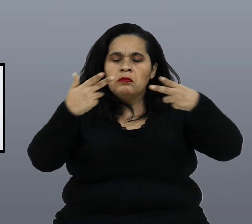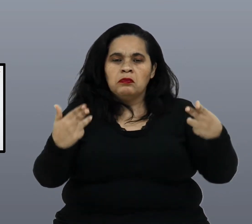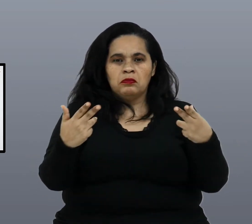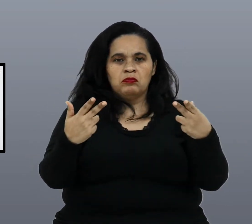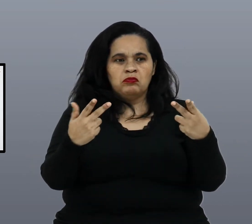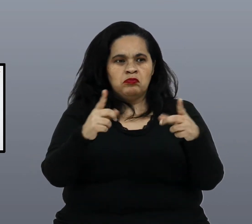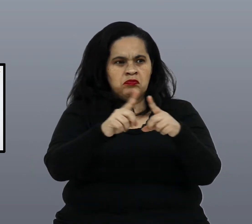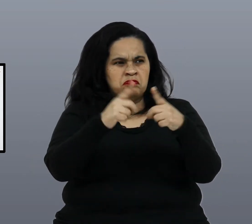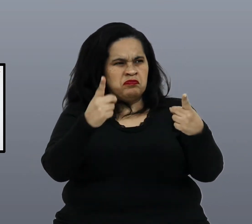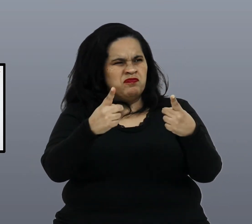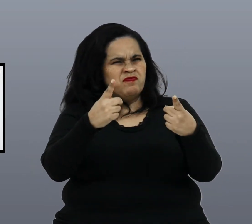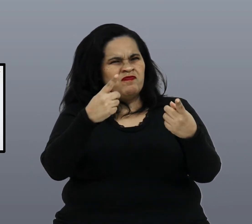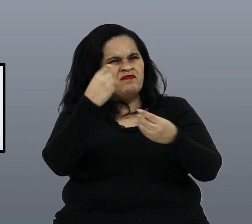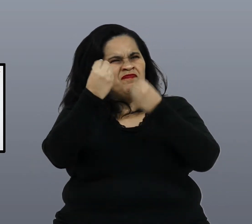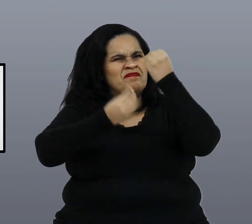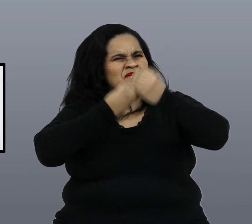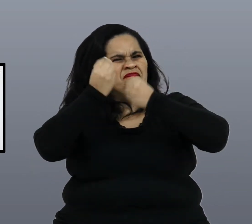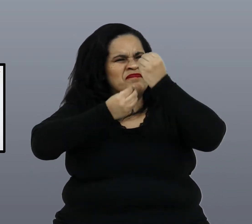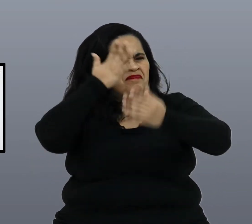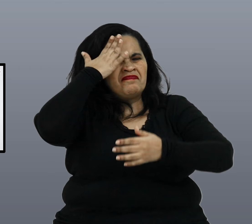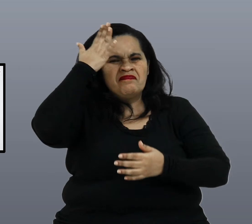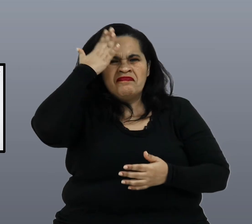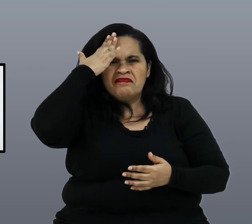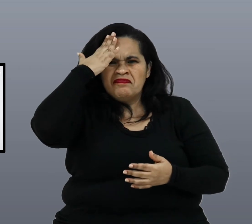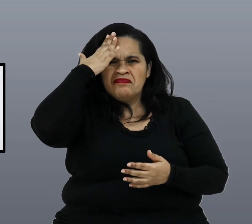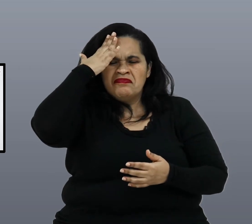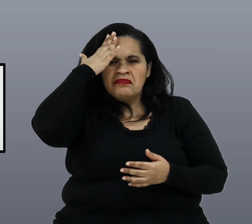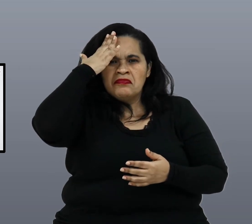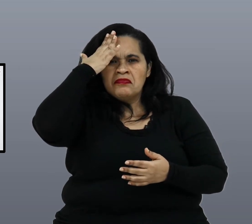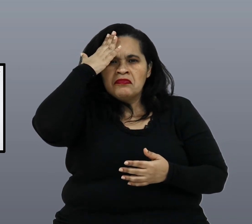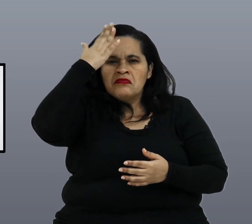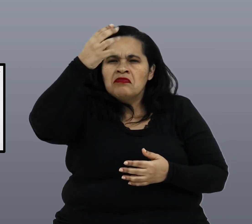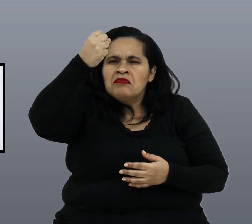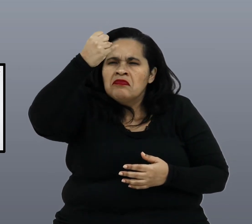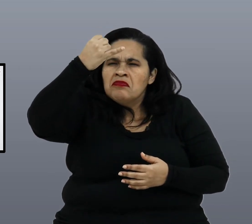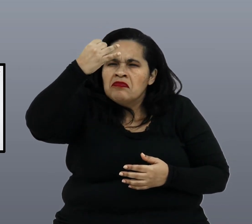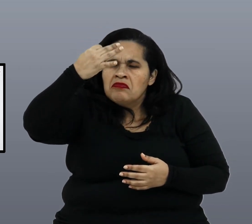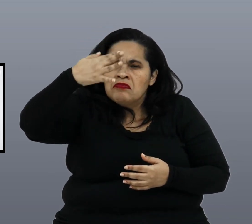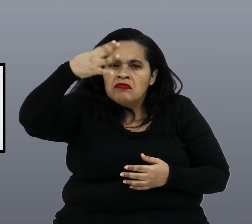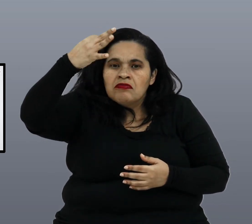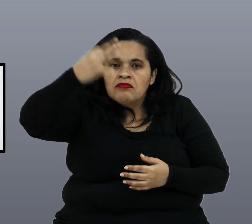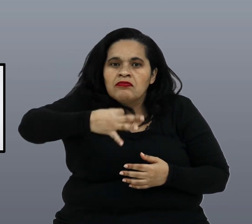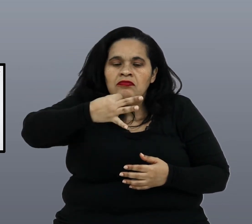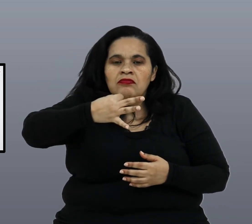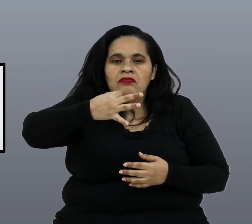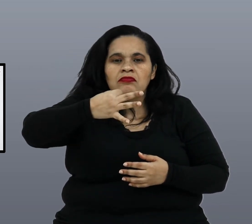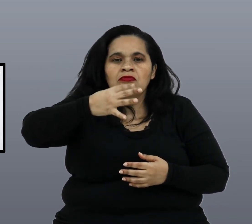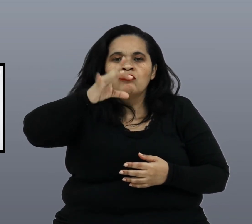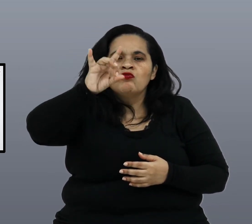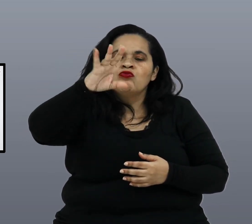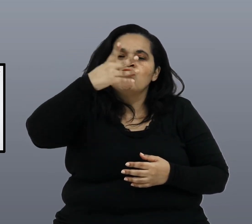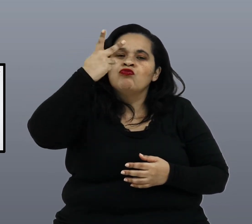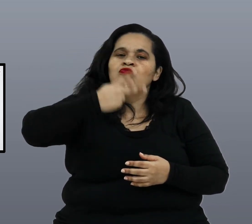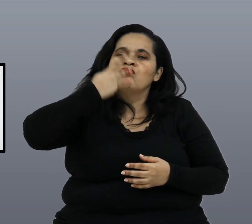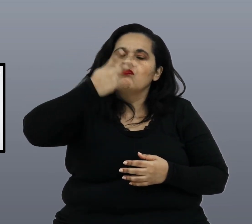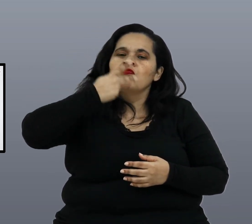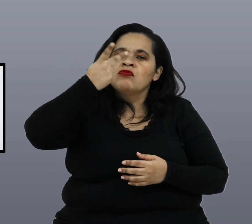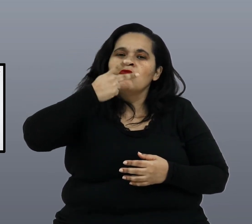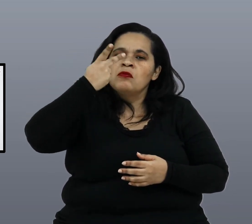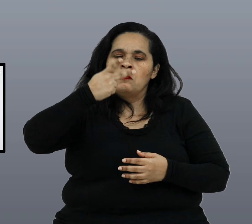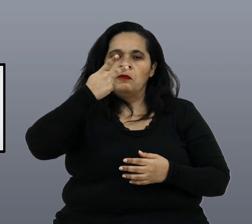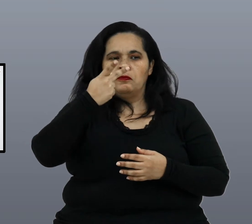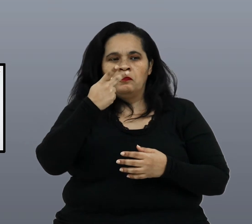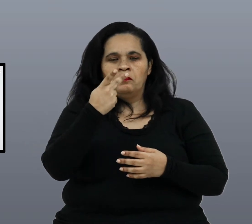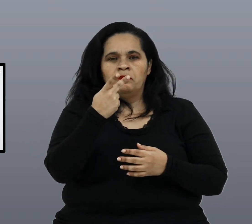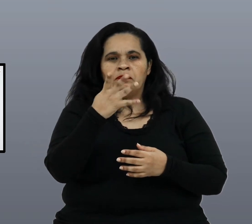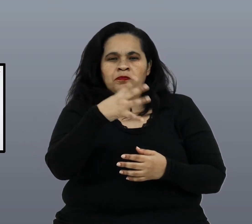não consegue enxergar, né? Você não consegue, porque ele não dá a aparência, ele dá a qualidade, né? Ele fala do adjetivo do animal.